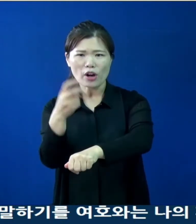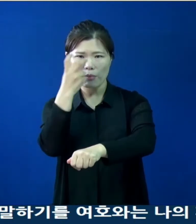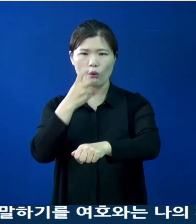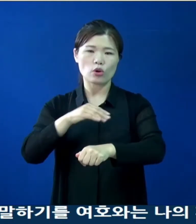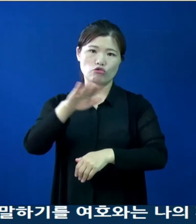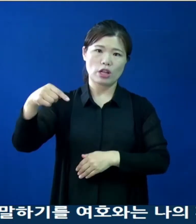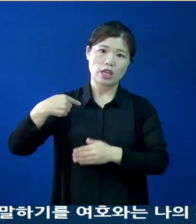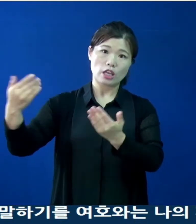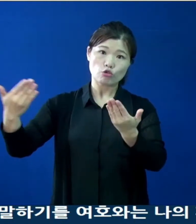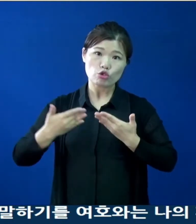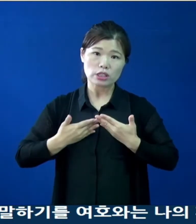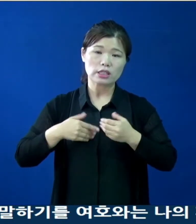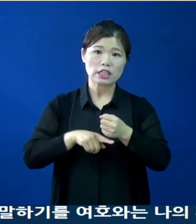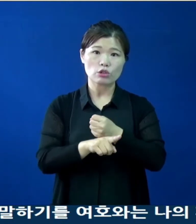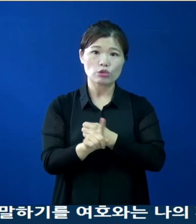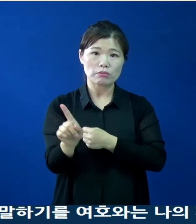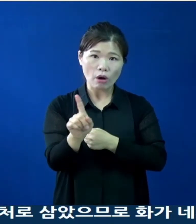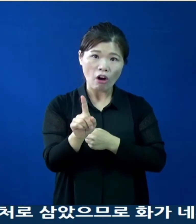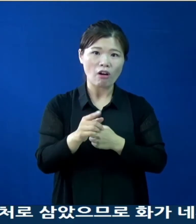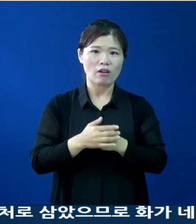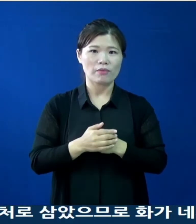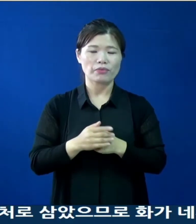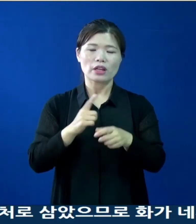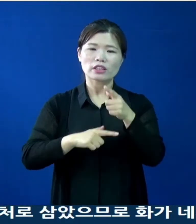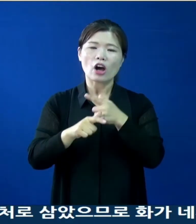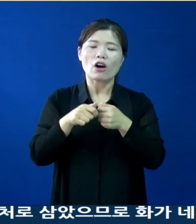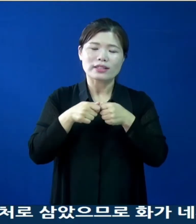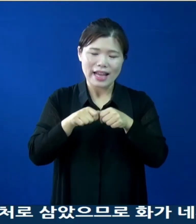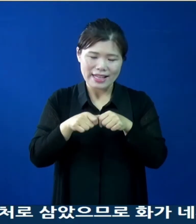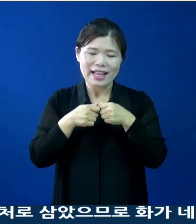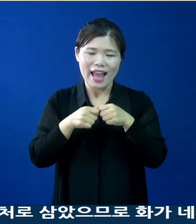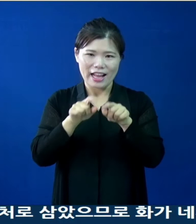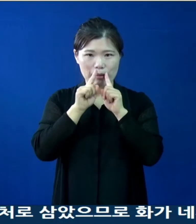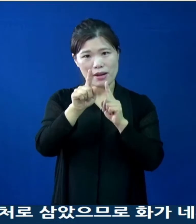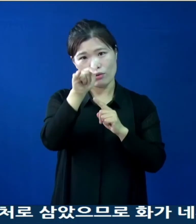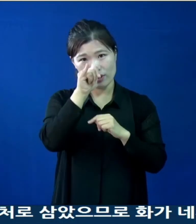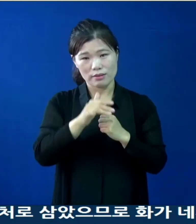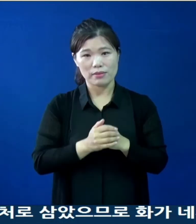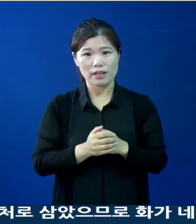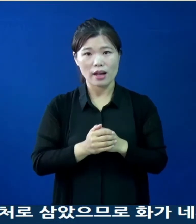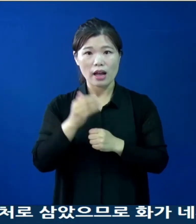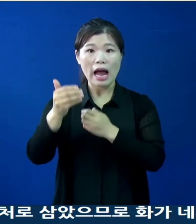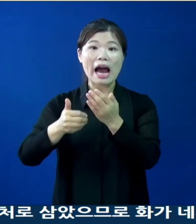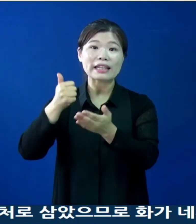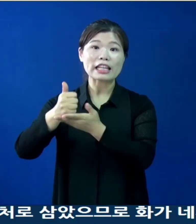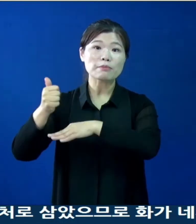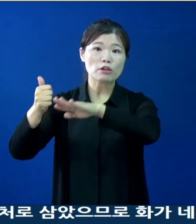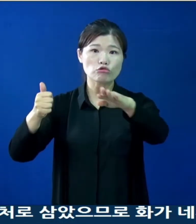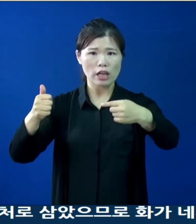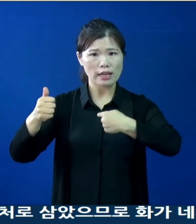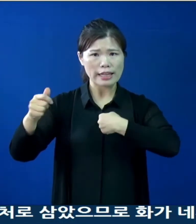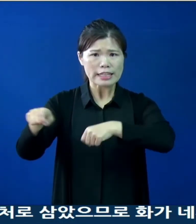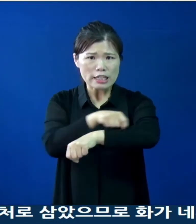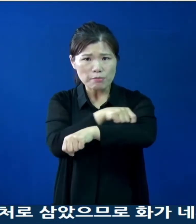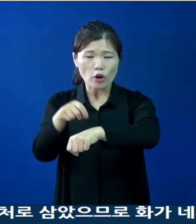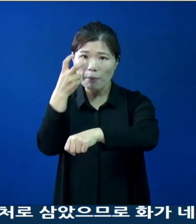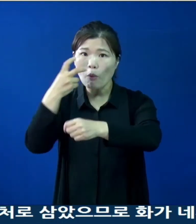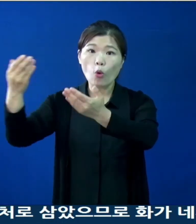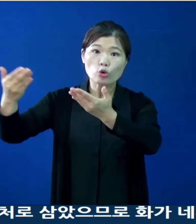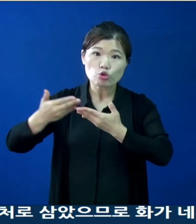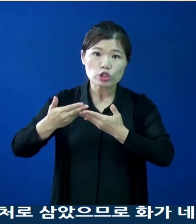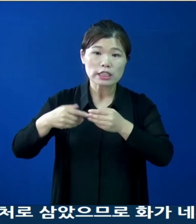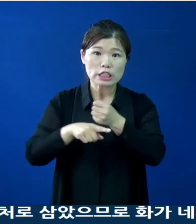주시는 이유가 더 자세히 풀어집니다. 하나님이 우리에게 특별한 보호를 주시는 이유는